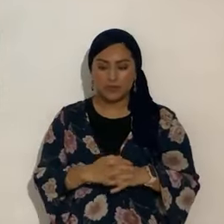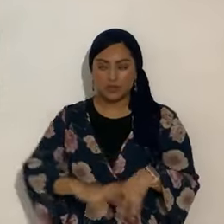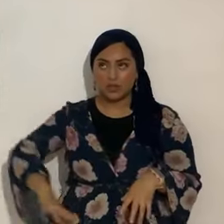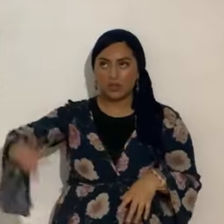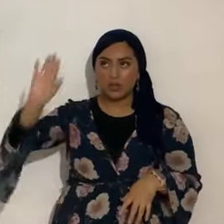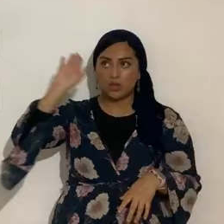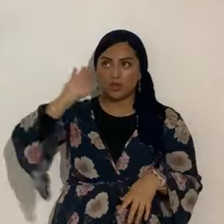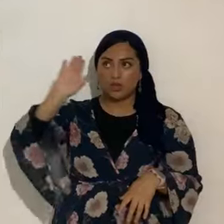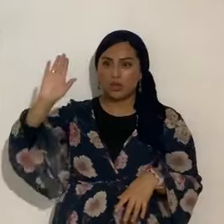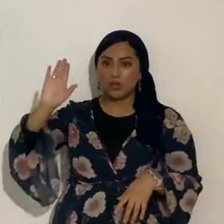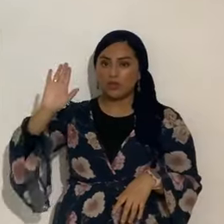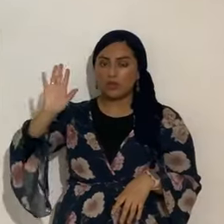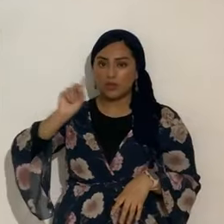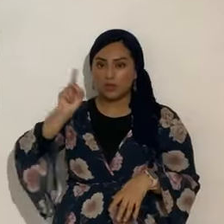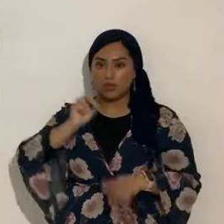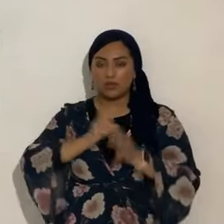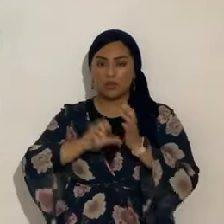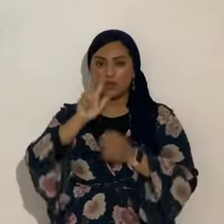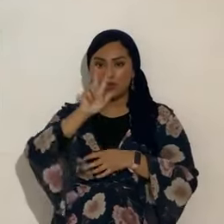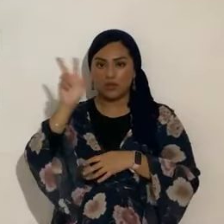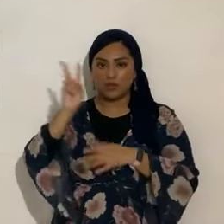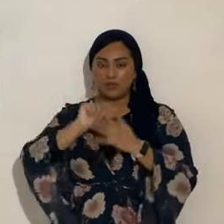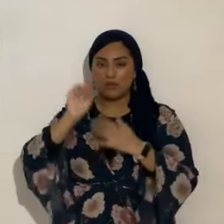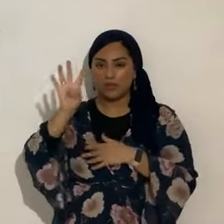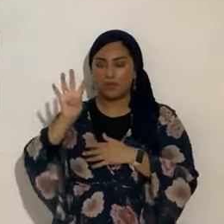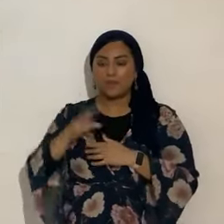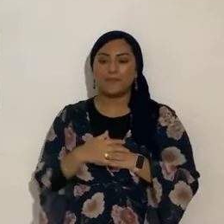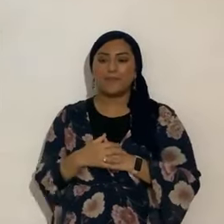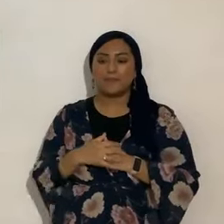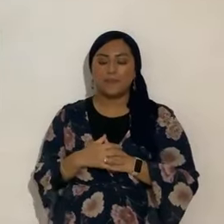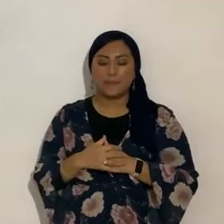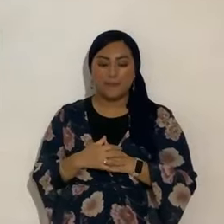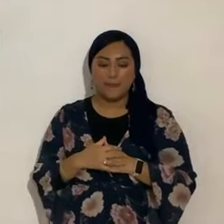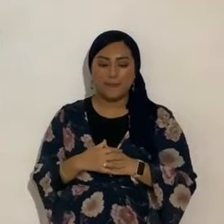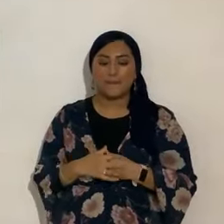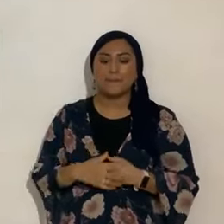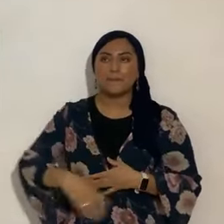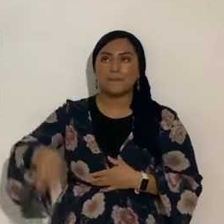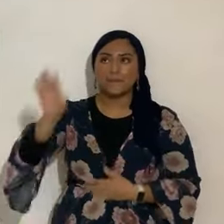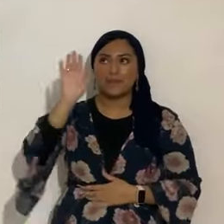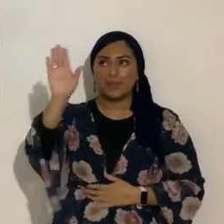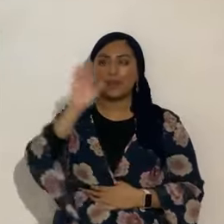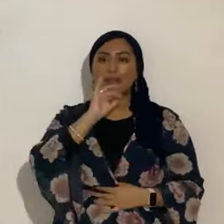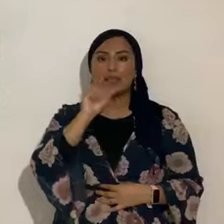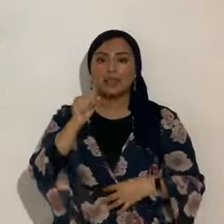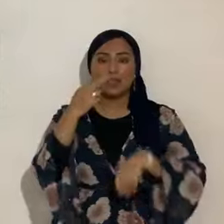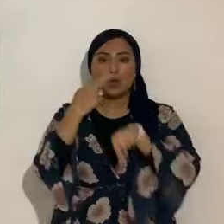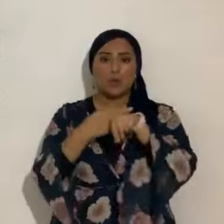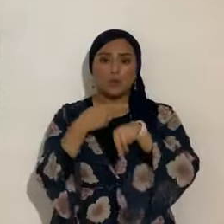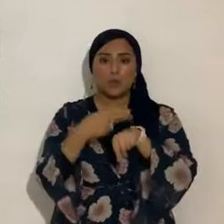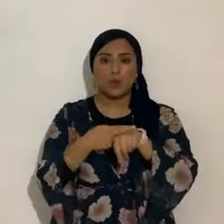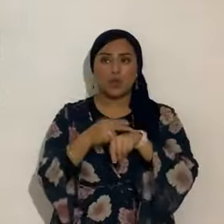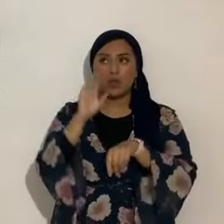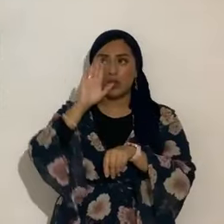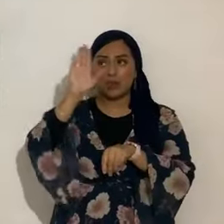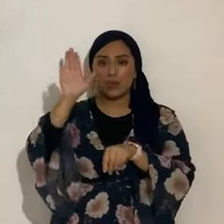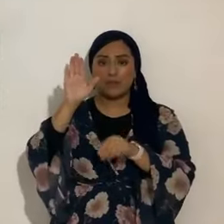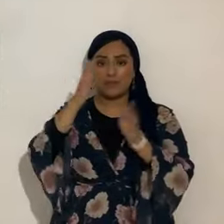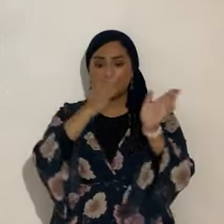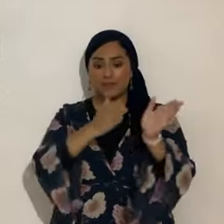la roca, sí tienen Deuteronomio 32, verso 4. Perfecto. Él es la roca cuya obra es